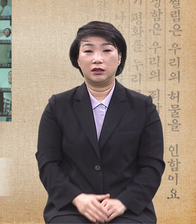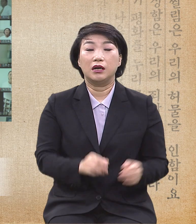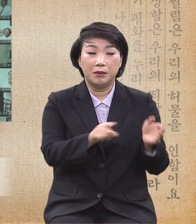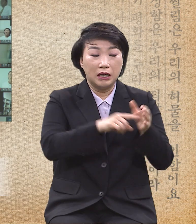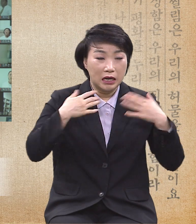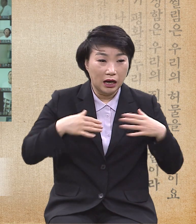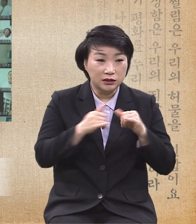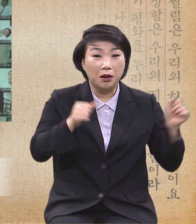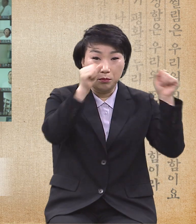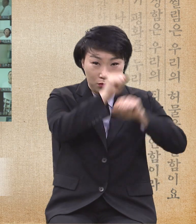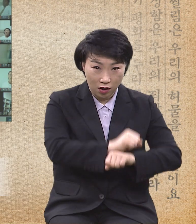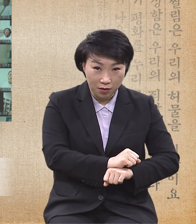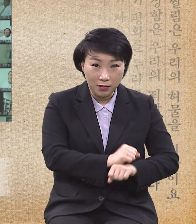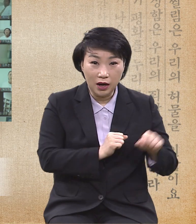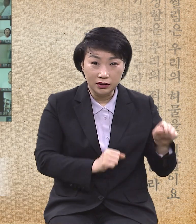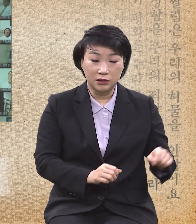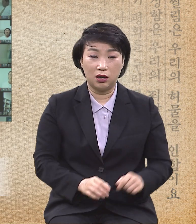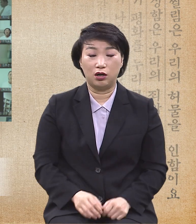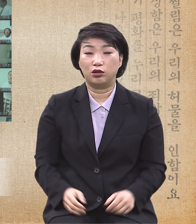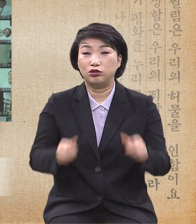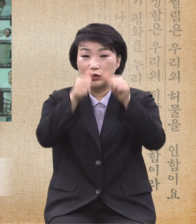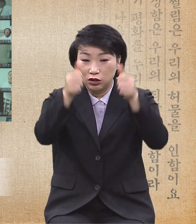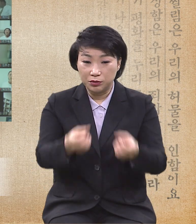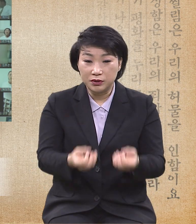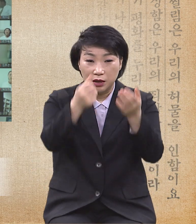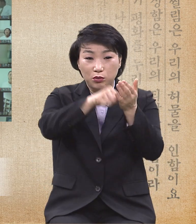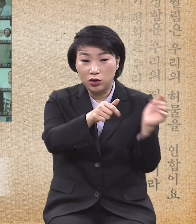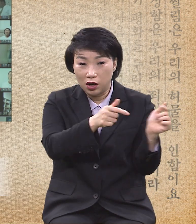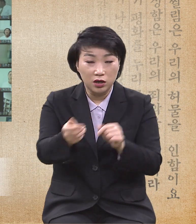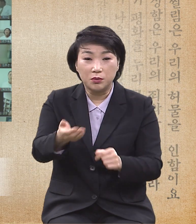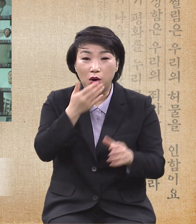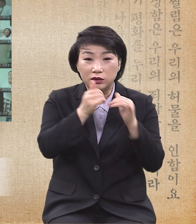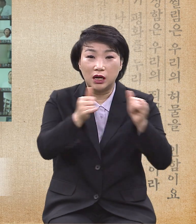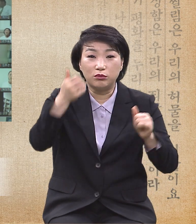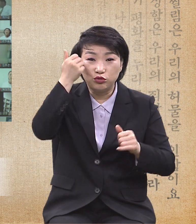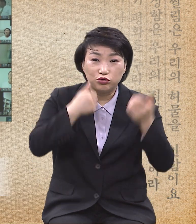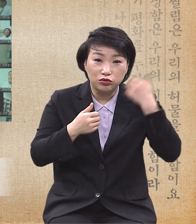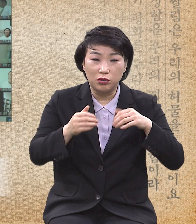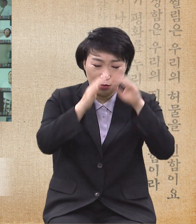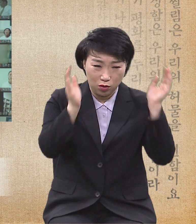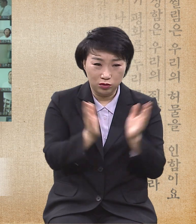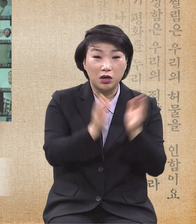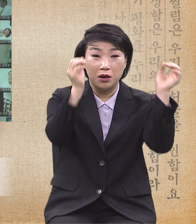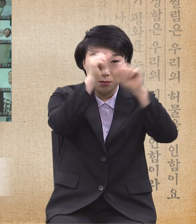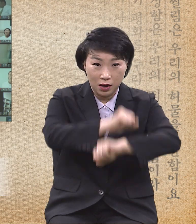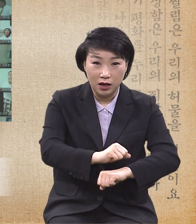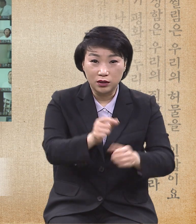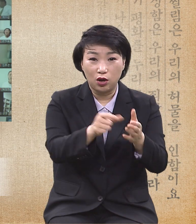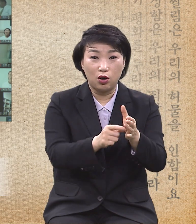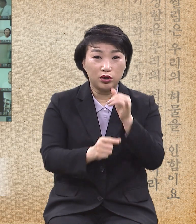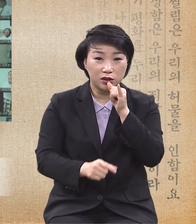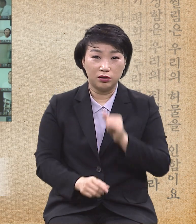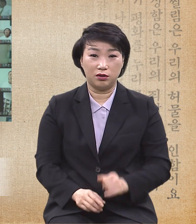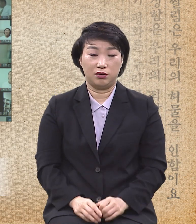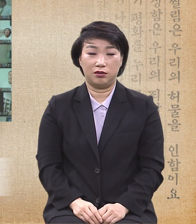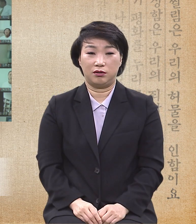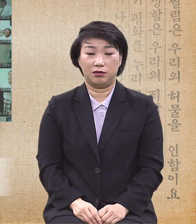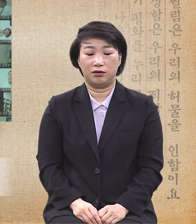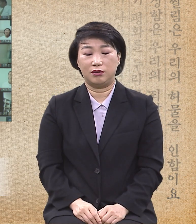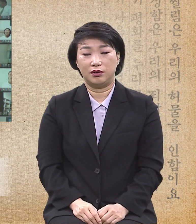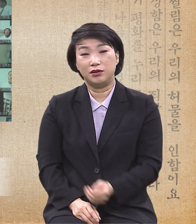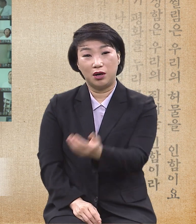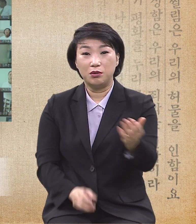자가 멸망하나니 우상의 제물을 먹는 자는 누구나 멸망한다고 말했으니